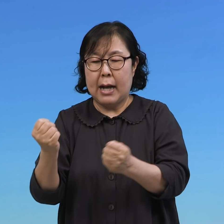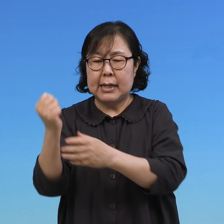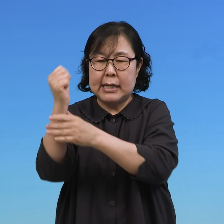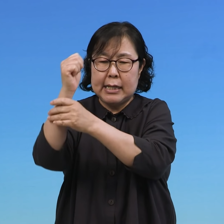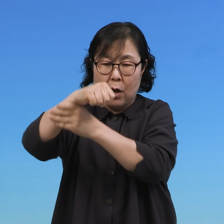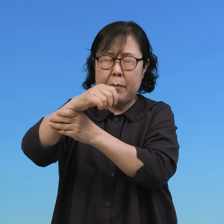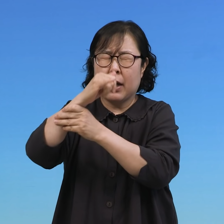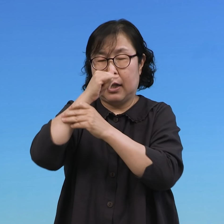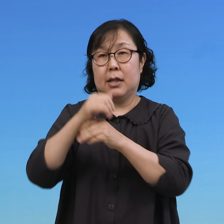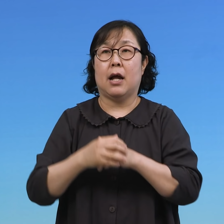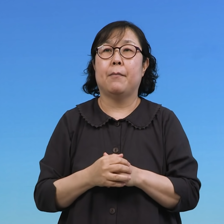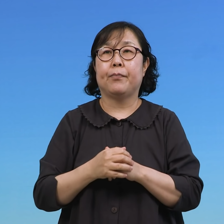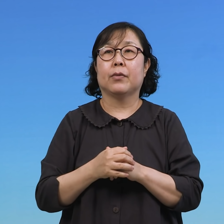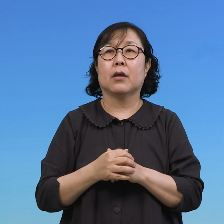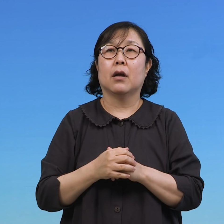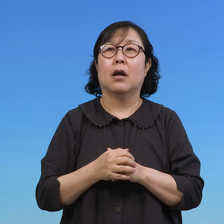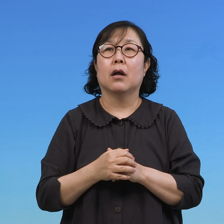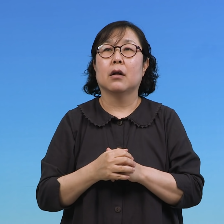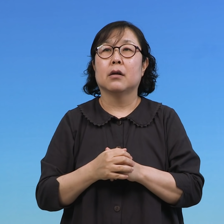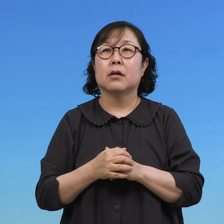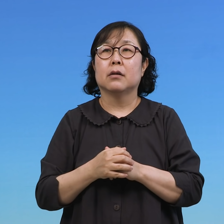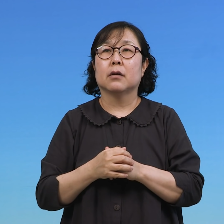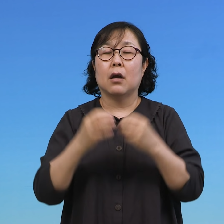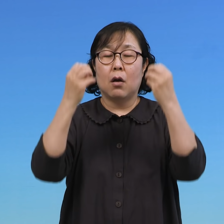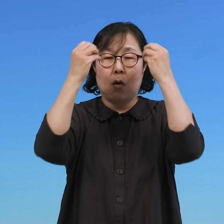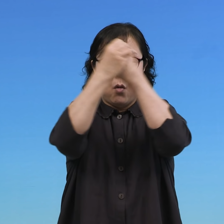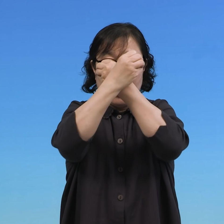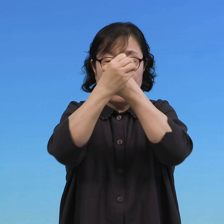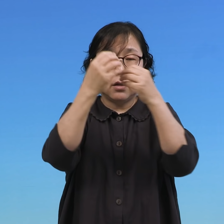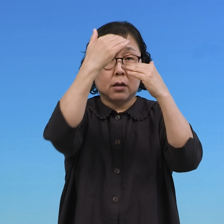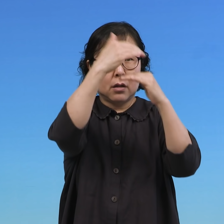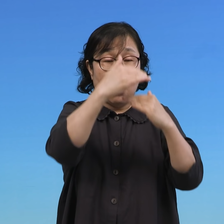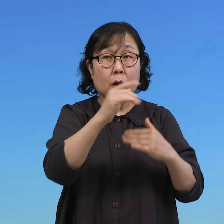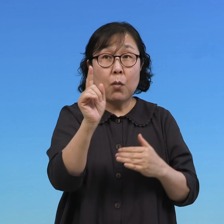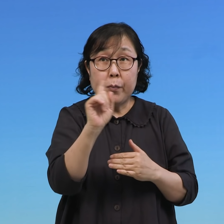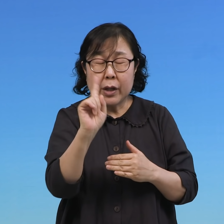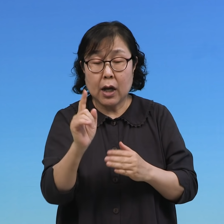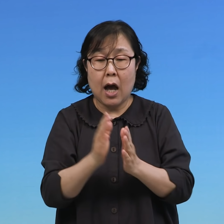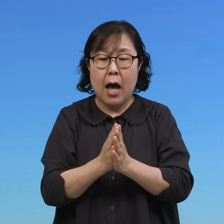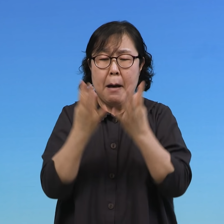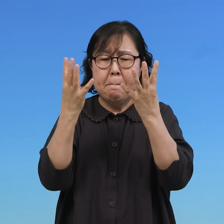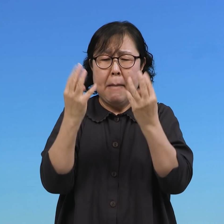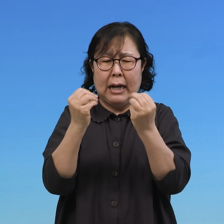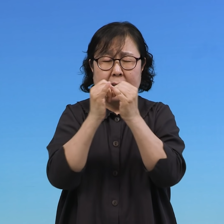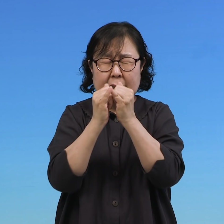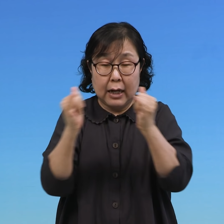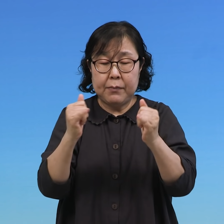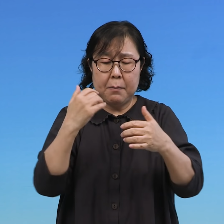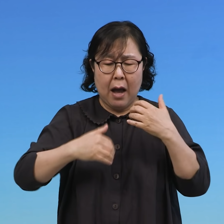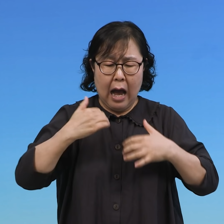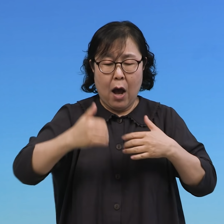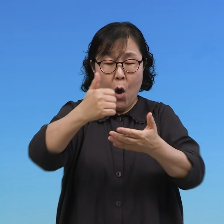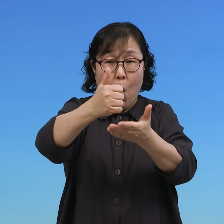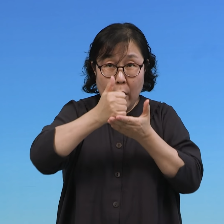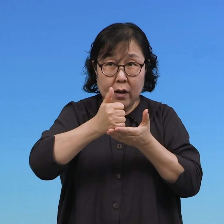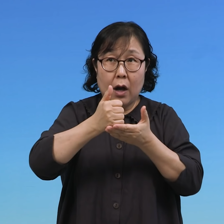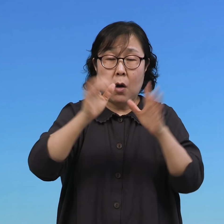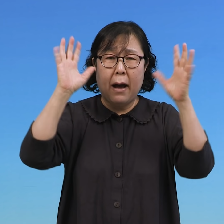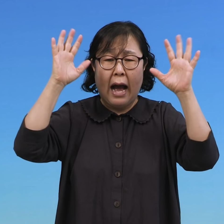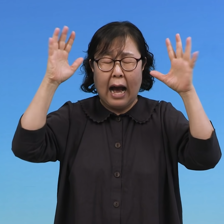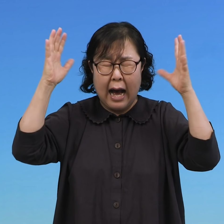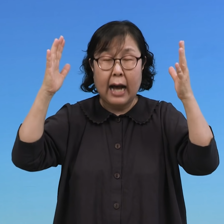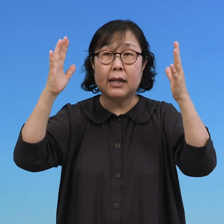쉬운 것이 그렇게 사람들이 열광하고 환영하고 그 여인이 그냥 옥합을 곁을 붓고 머리털로 발을